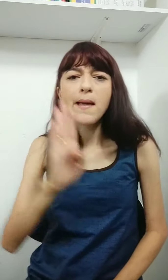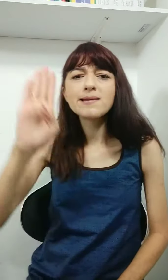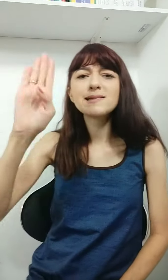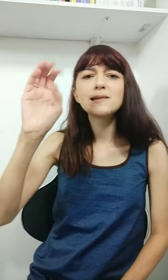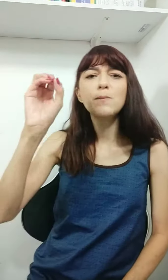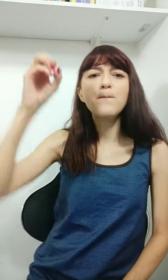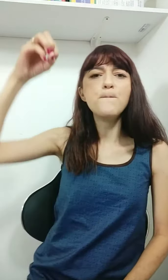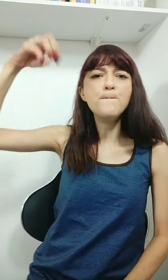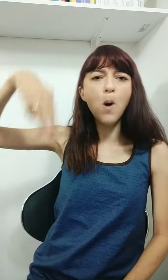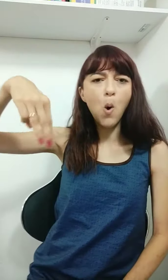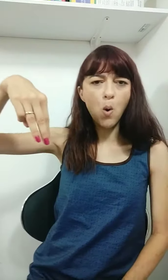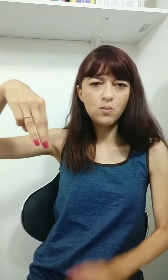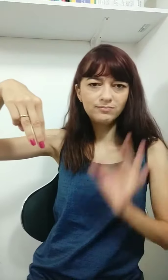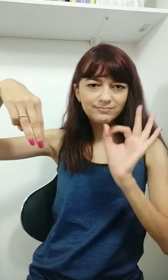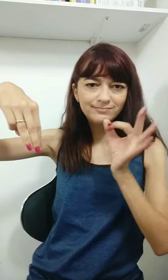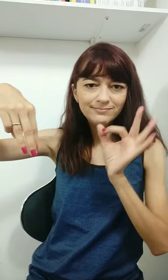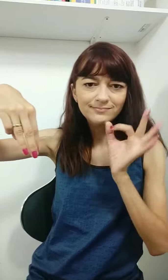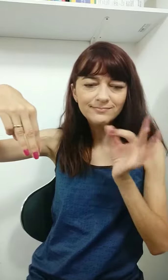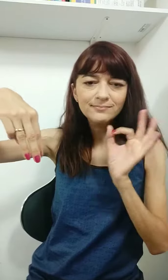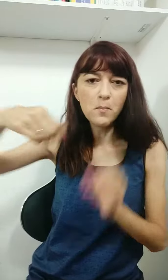Todo mundo conhece esse sinal como bom.